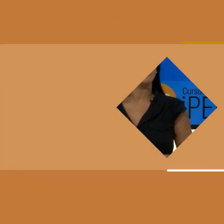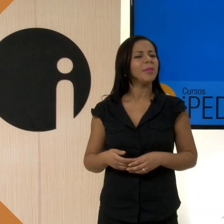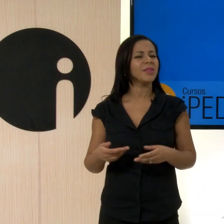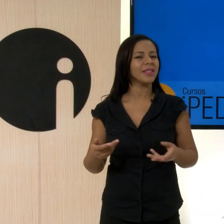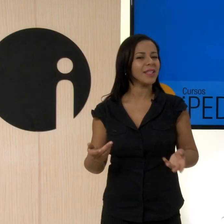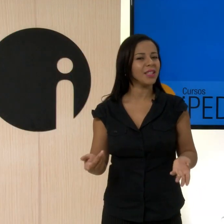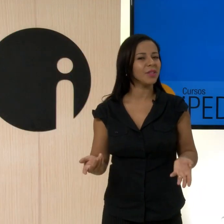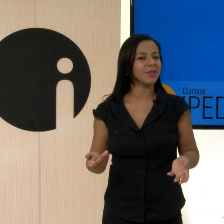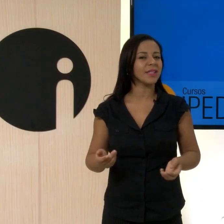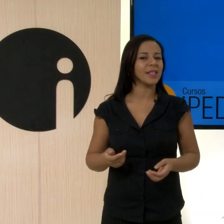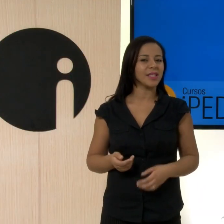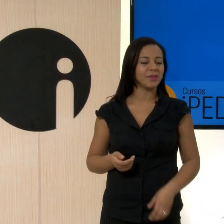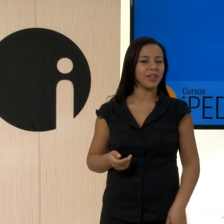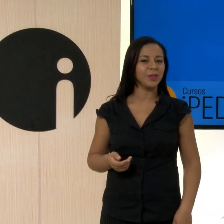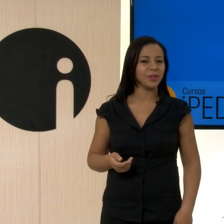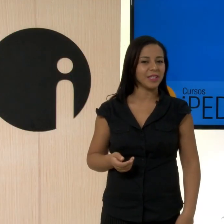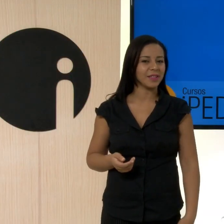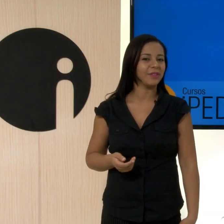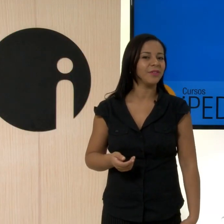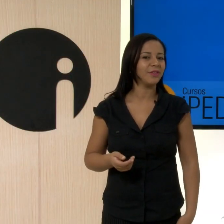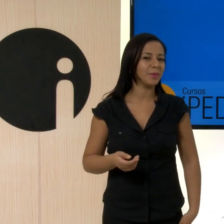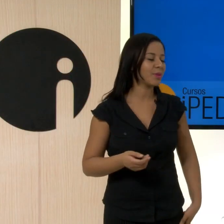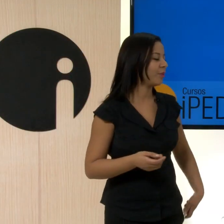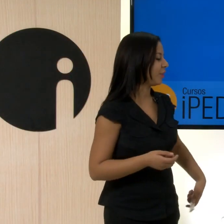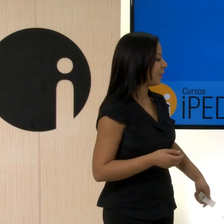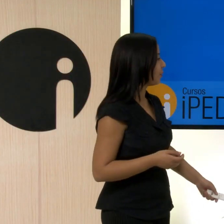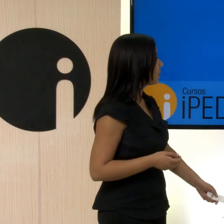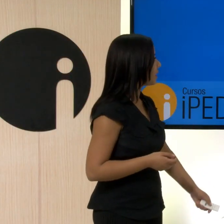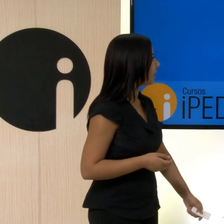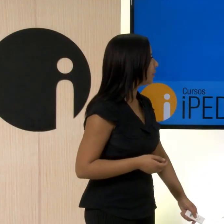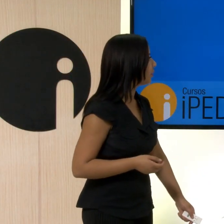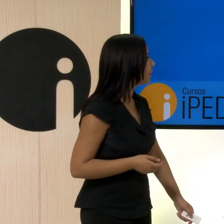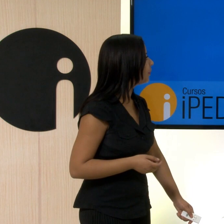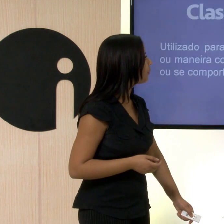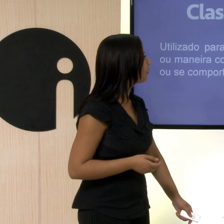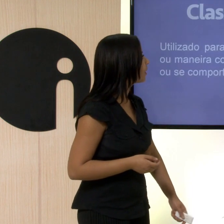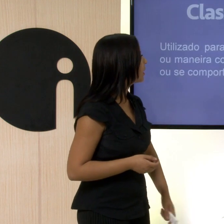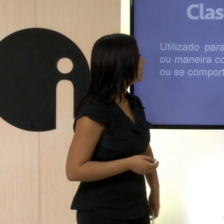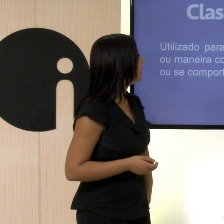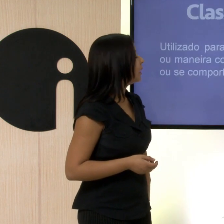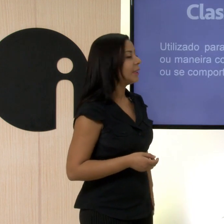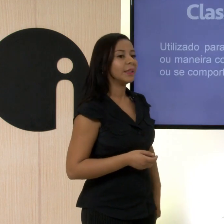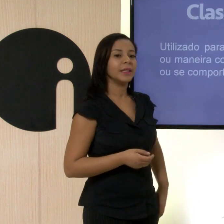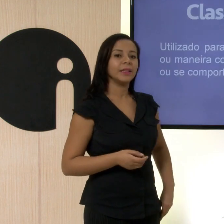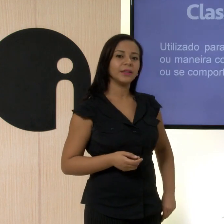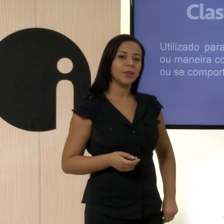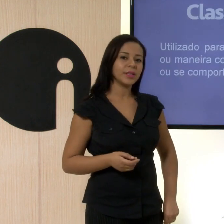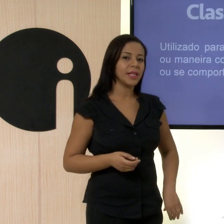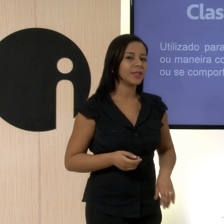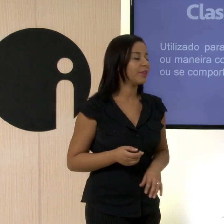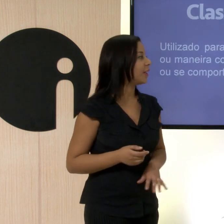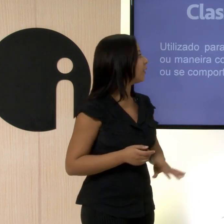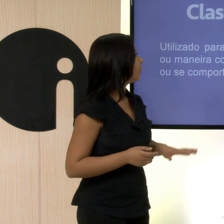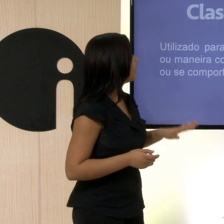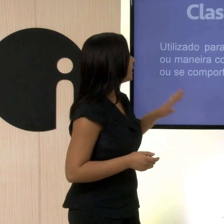Mas o que seriam esses classificadores? Vamos conferir o conceito? Então, os classificadores eles